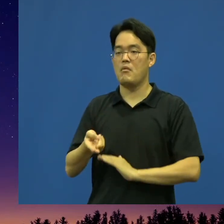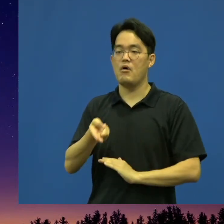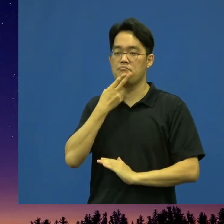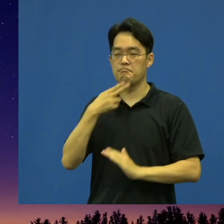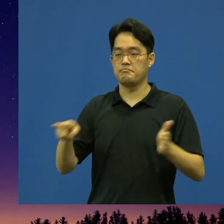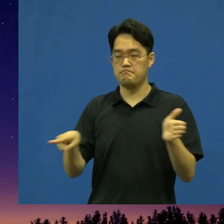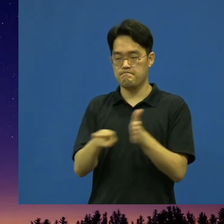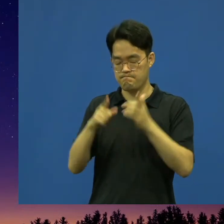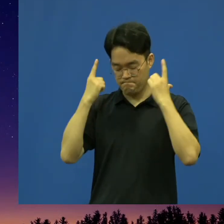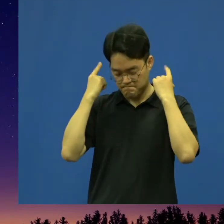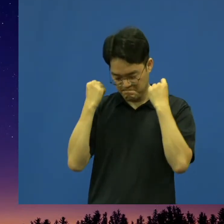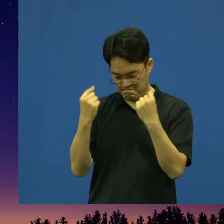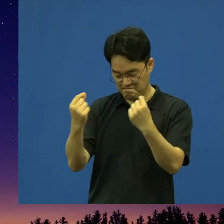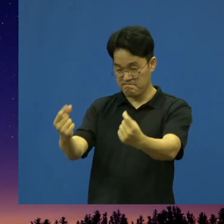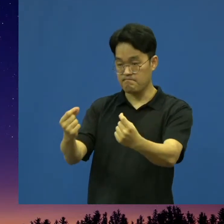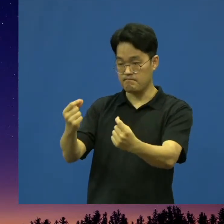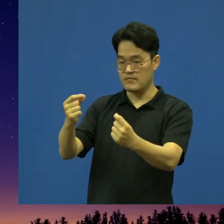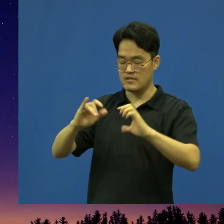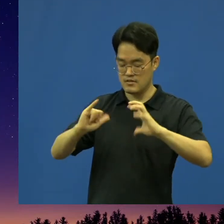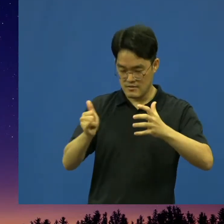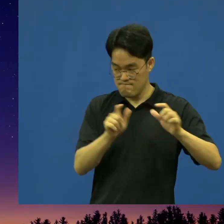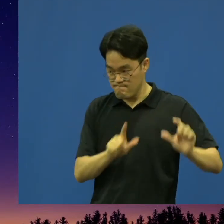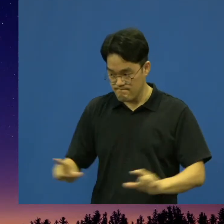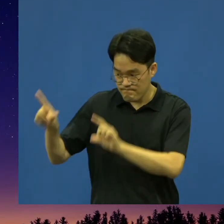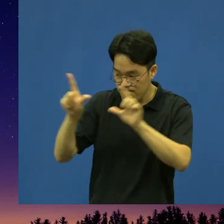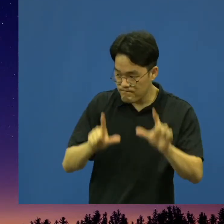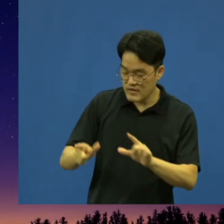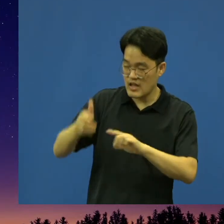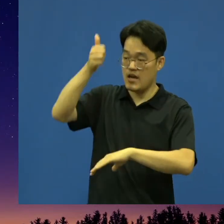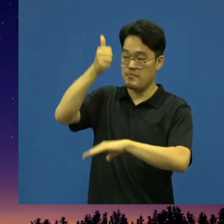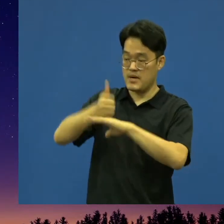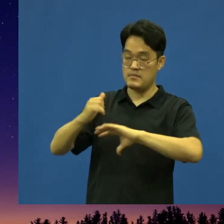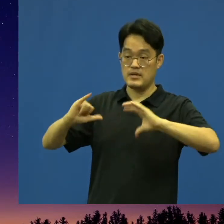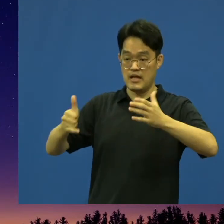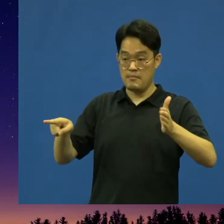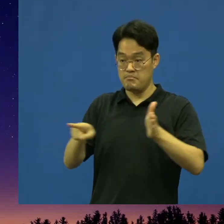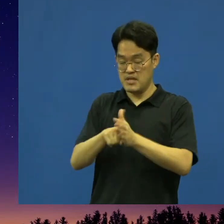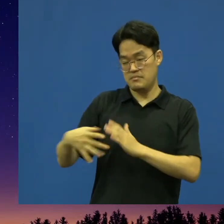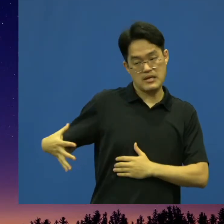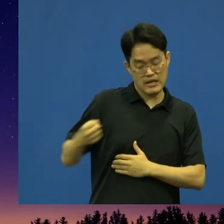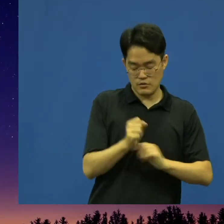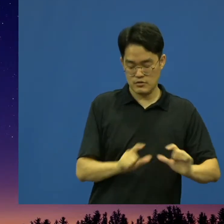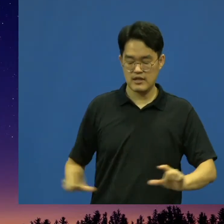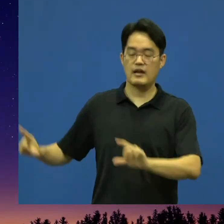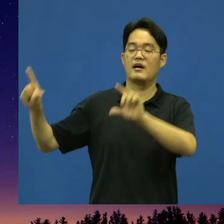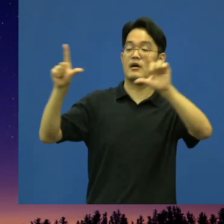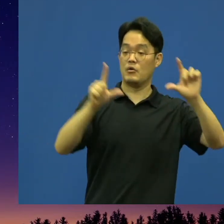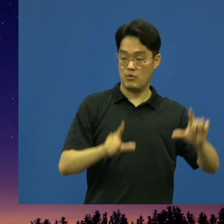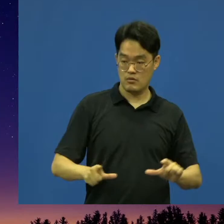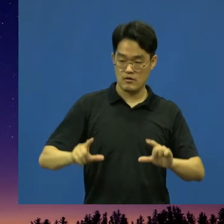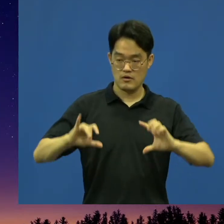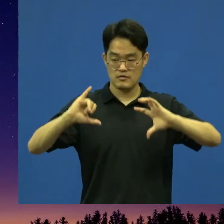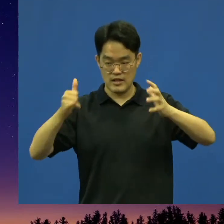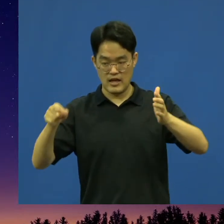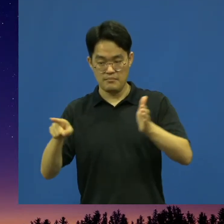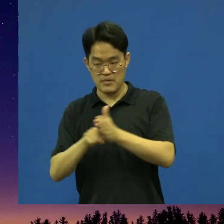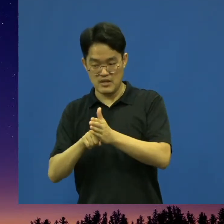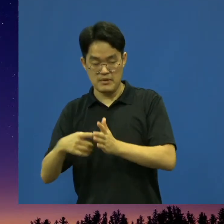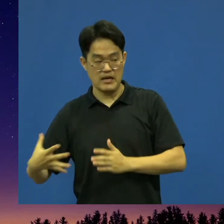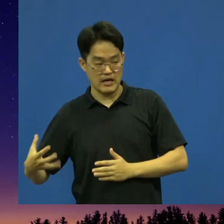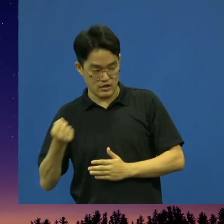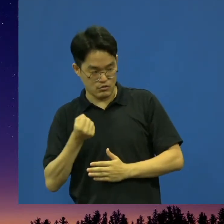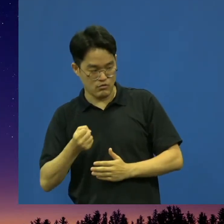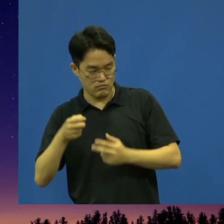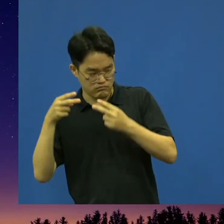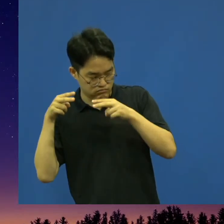살아내는 이 종말의 때를 믿음의 눈을 가지고 살아내고 세상을 보는 그런